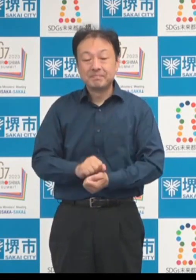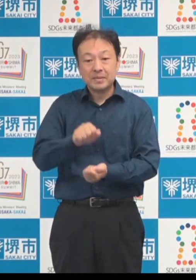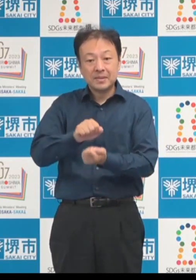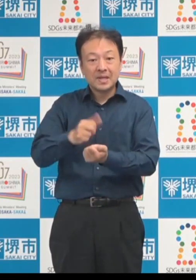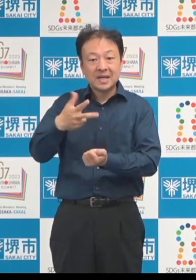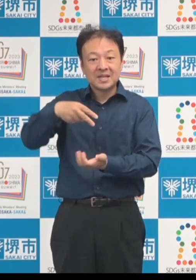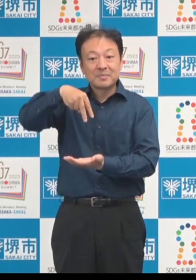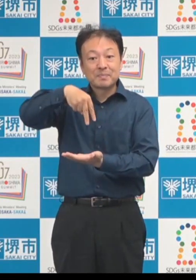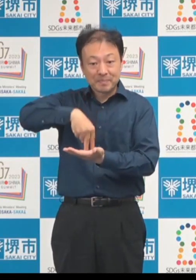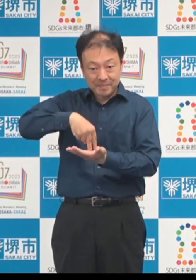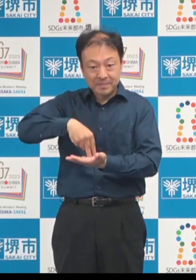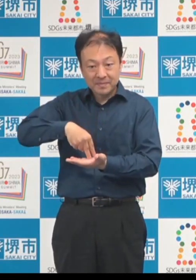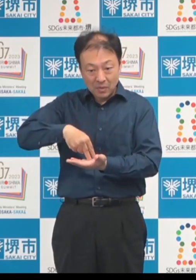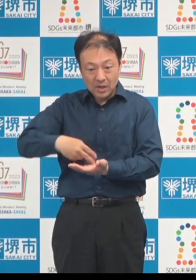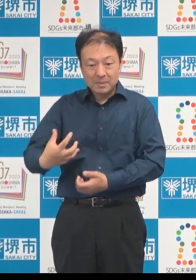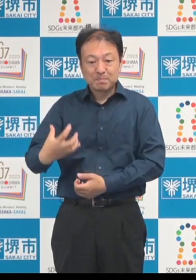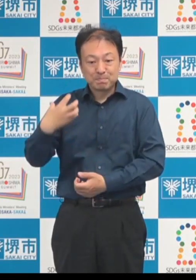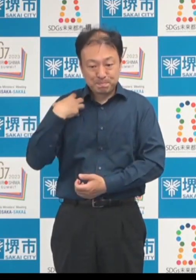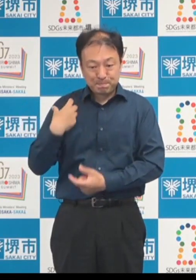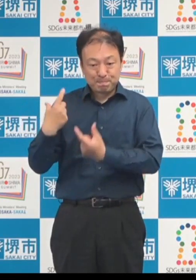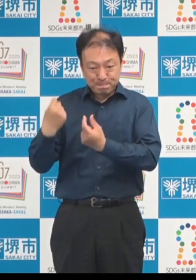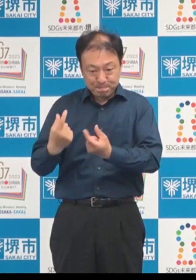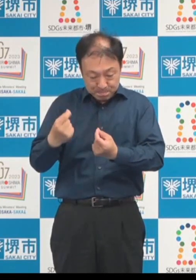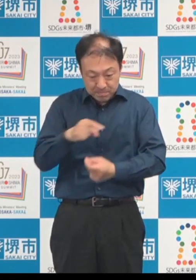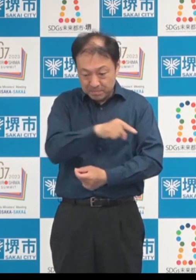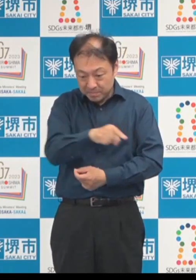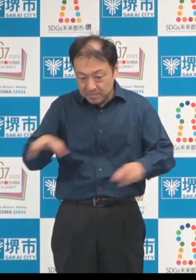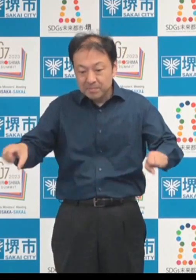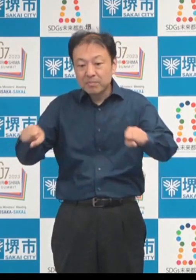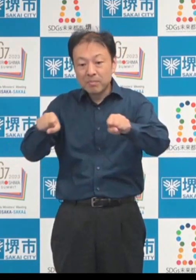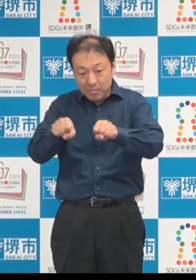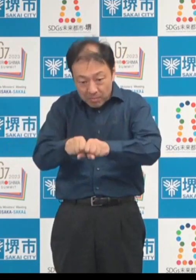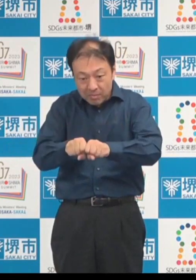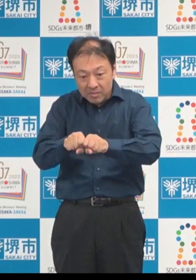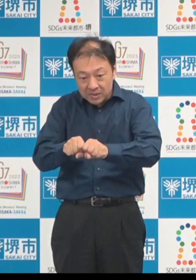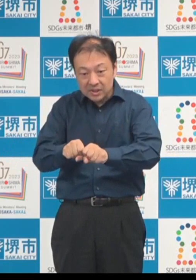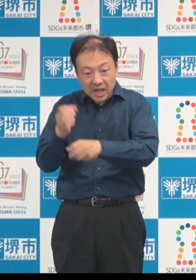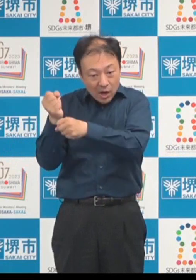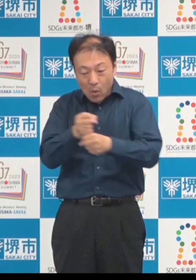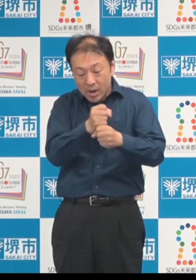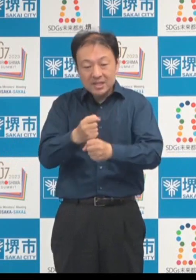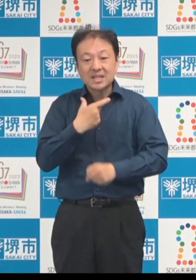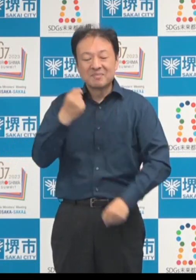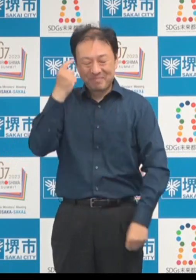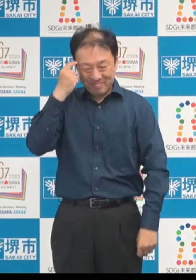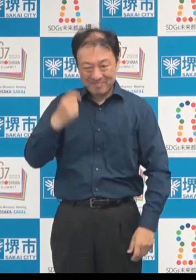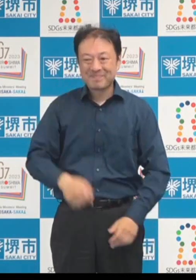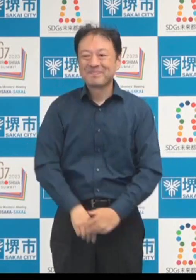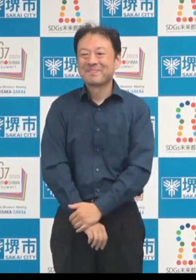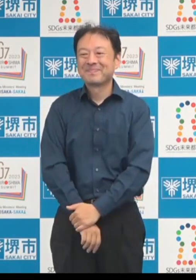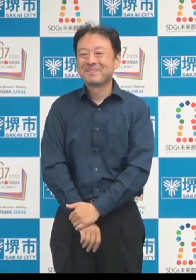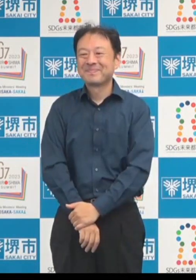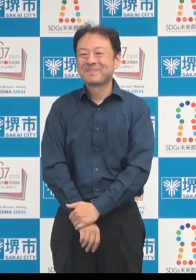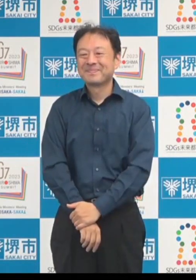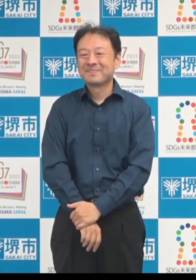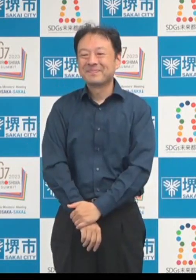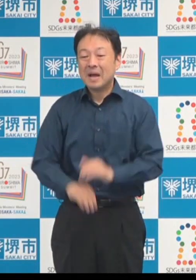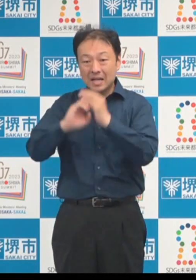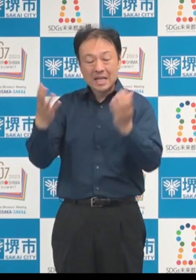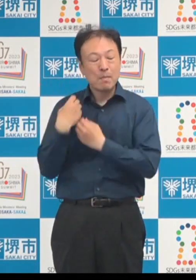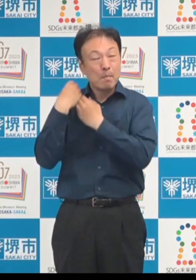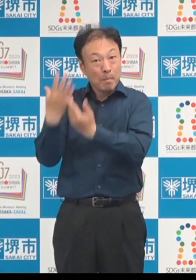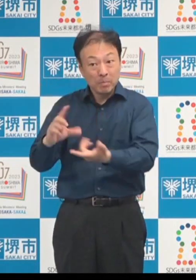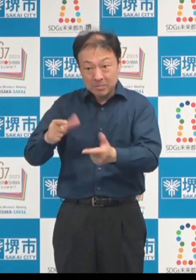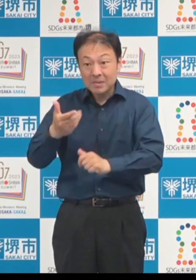もきちんと責任を持ってですね、つなぎ合わせながら応援をしたいと考えています。 例ではないということですね。 はい、もちろんです